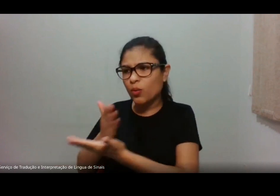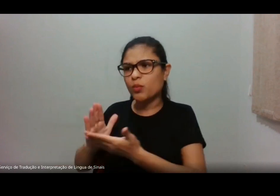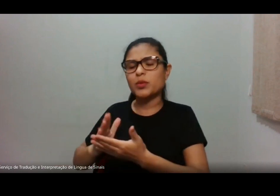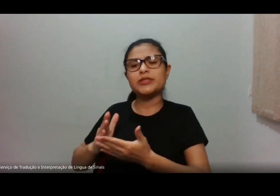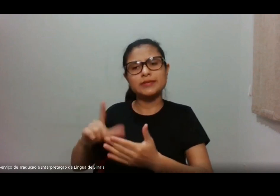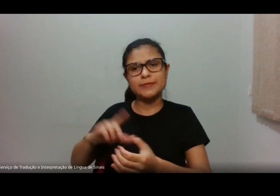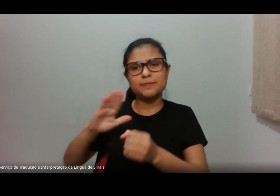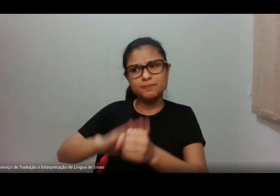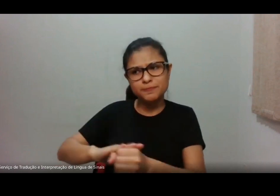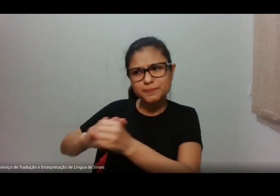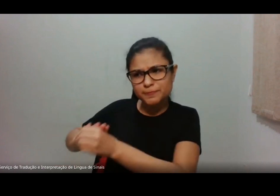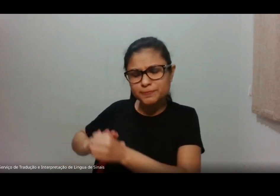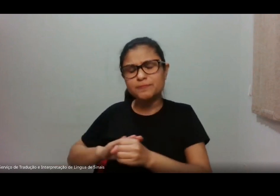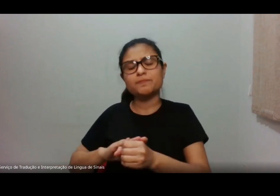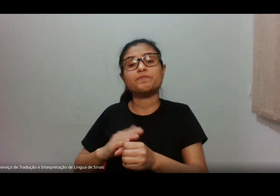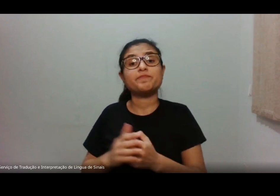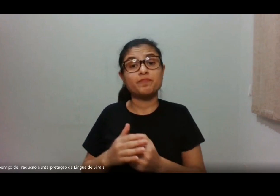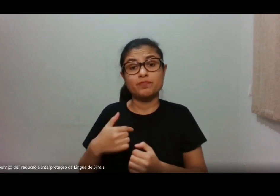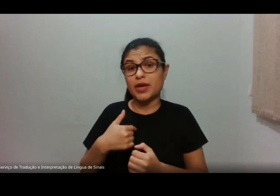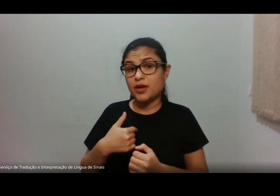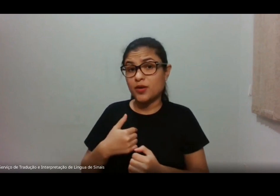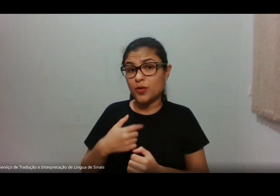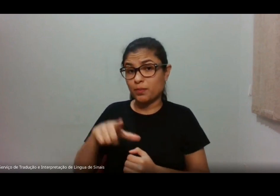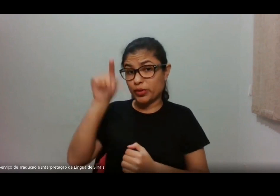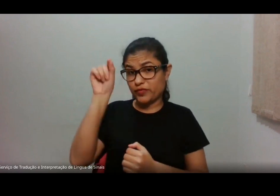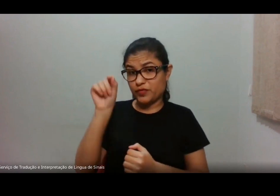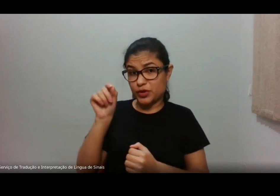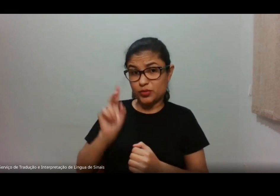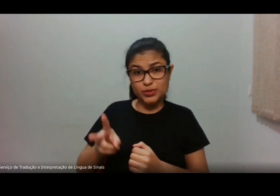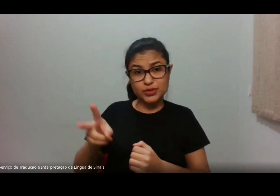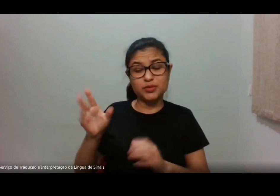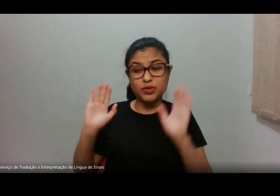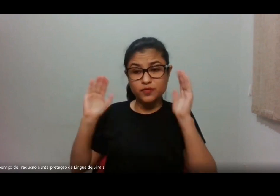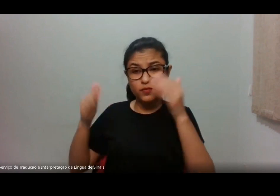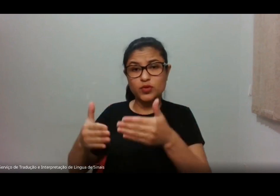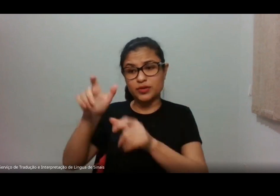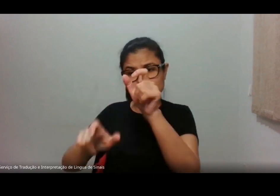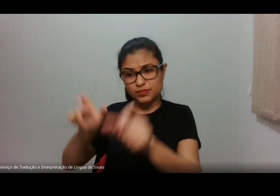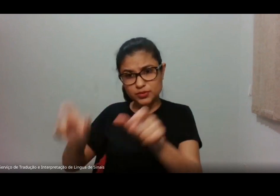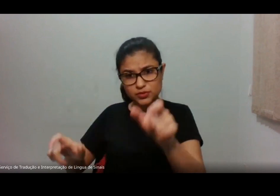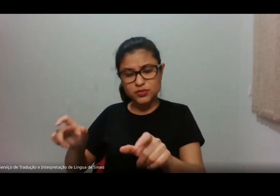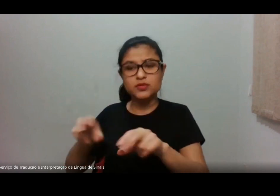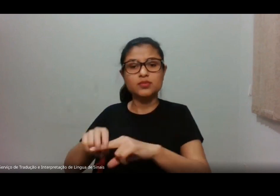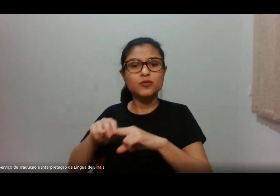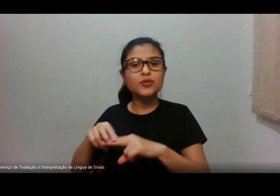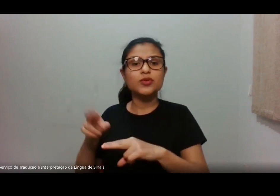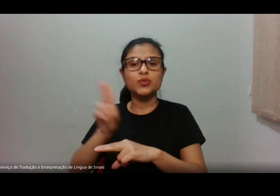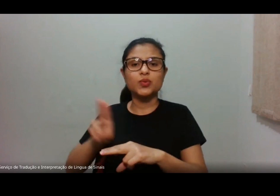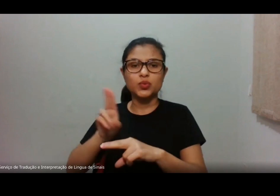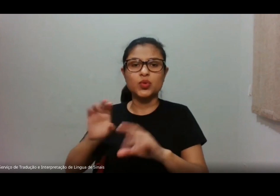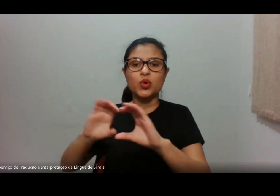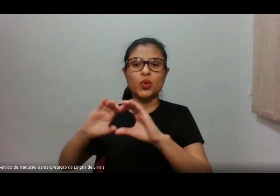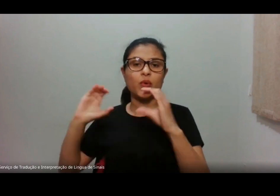línguas. Mas eu prefiro sempre trabalhar da perspectiva dos sujeitos, então eu sempre me refiro a